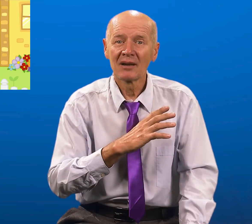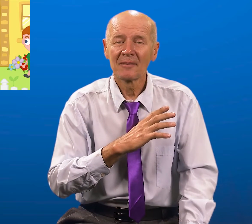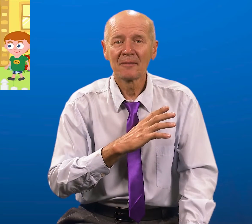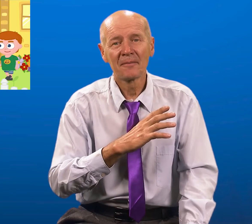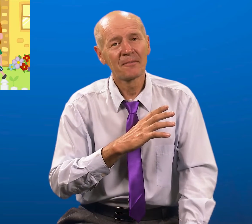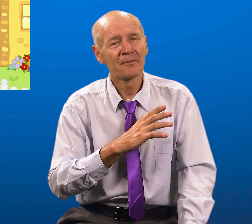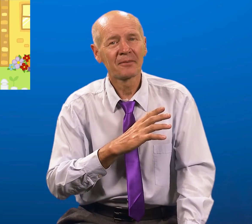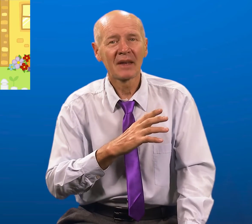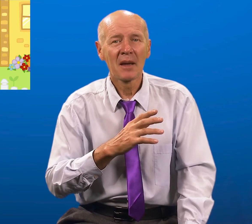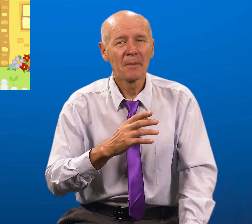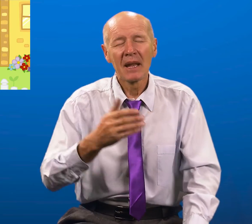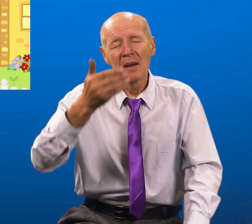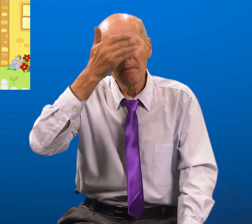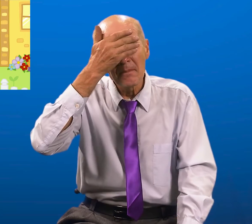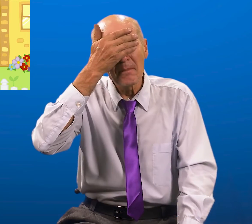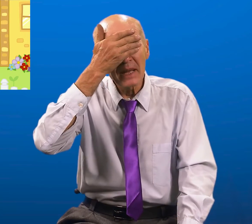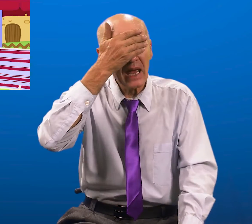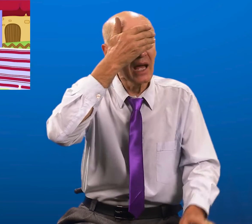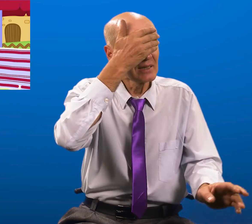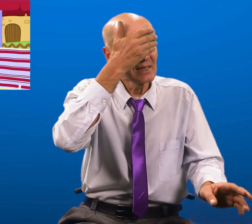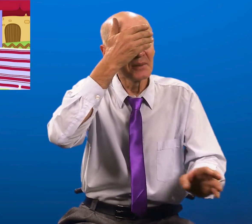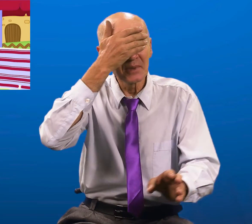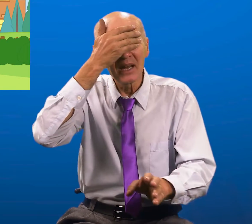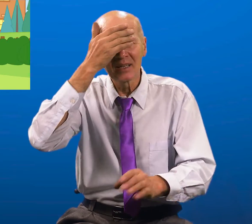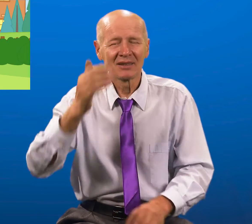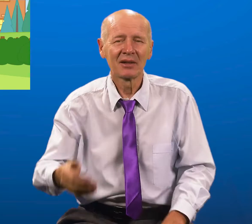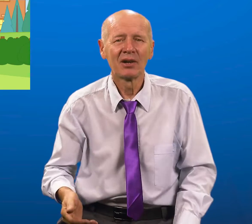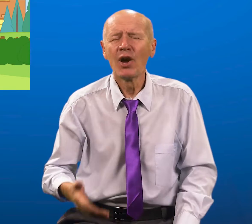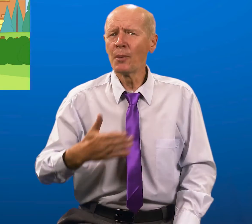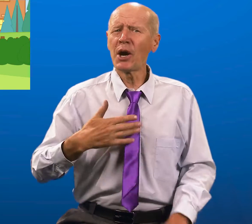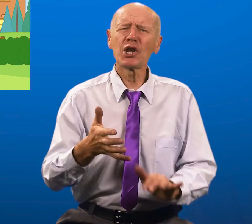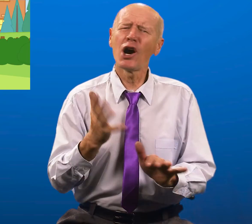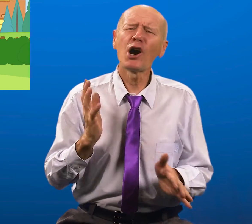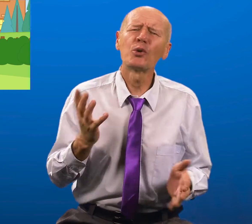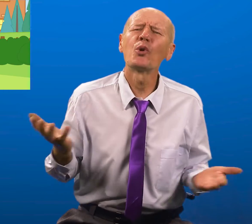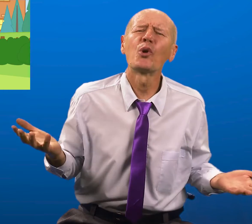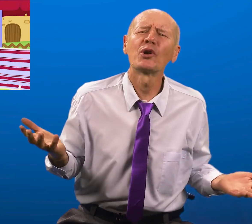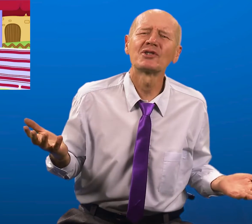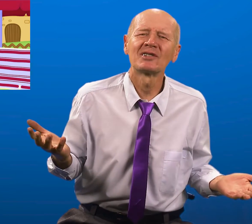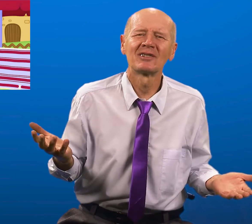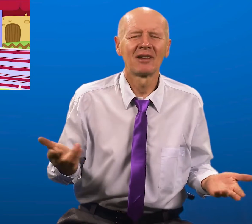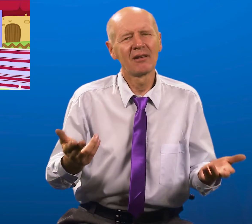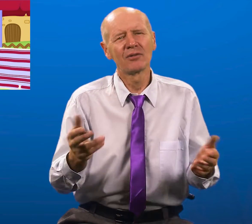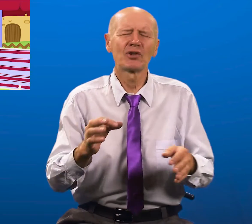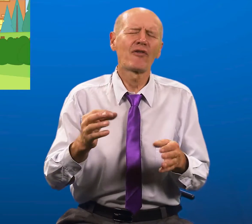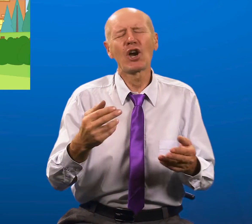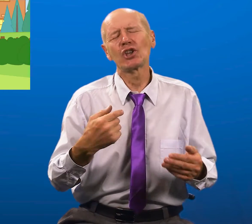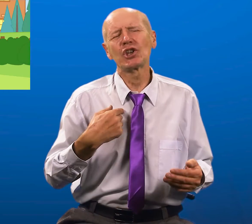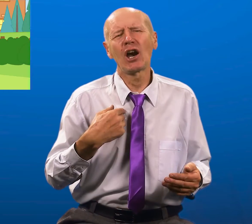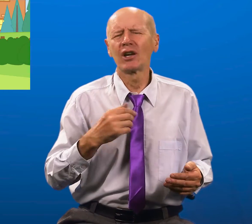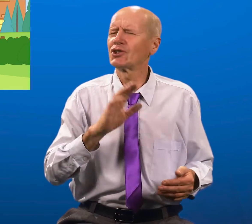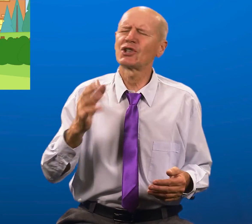потом Глаша, потом Лёлик и последней была Вита. Теперь моя очередь водить. Давай я буду